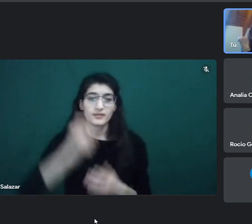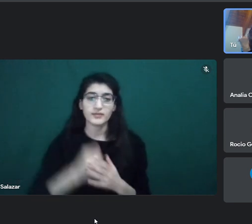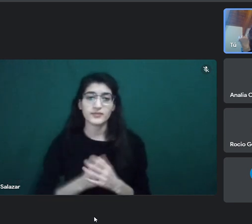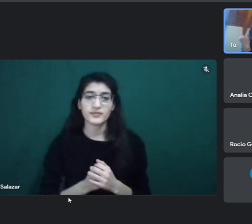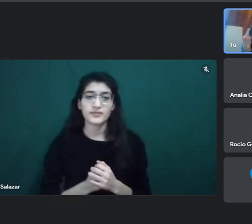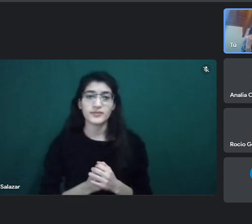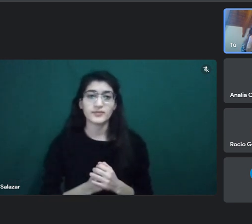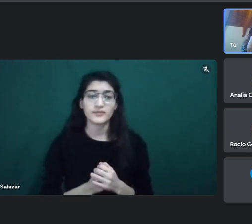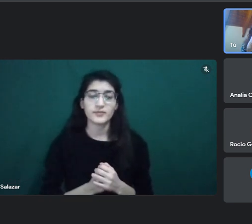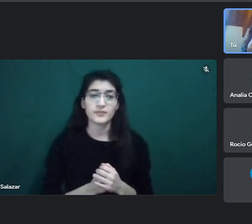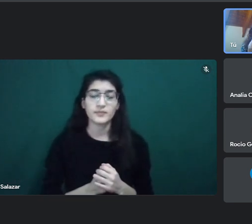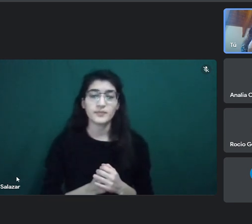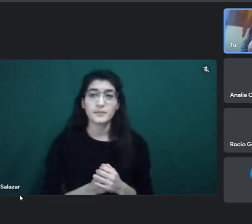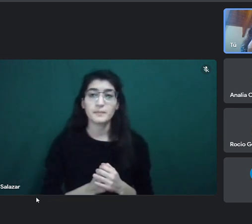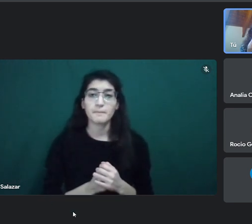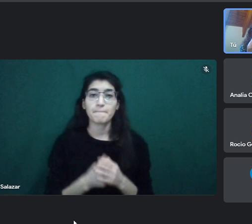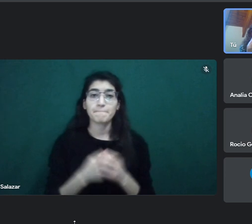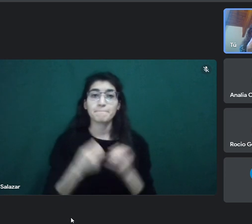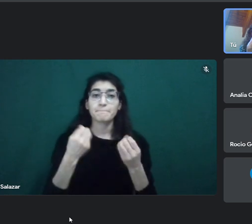Bien,